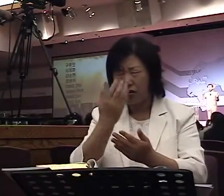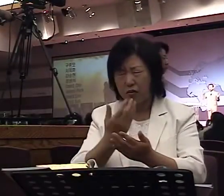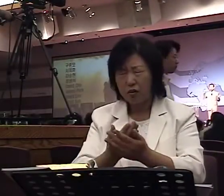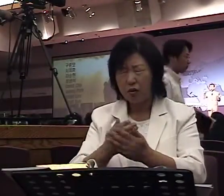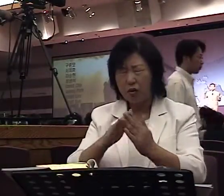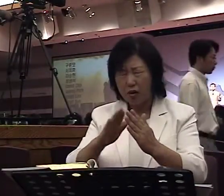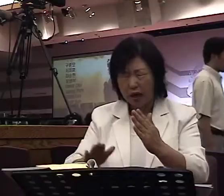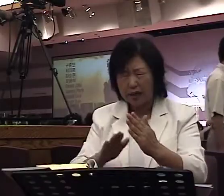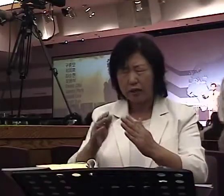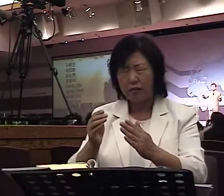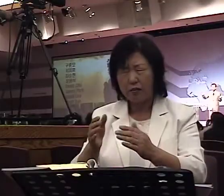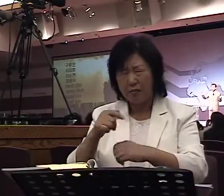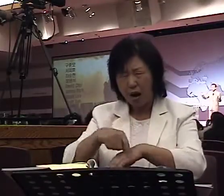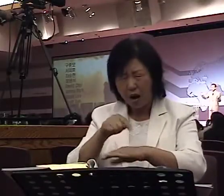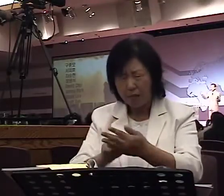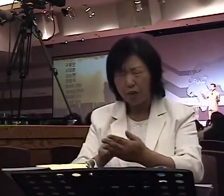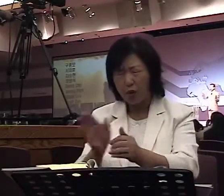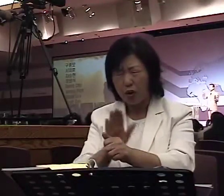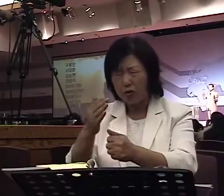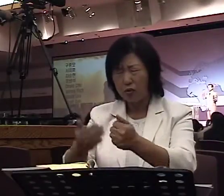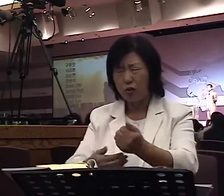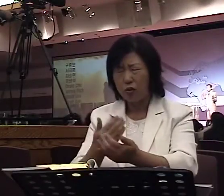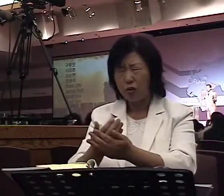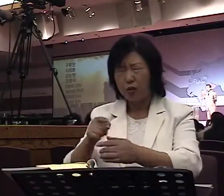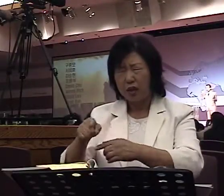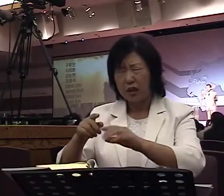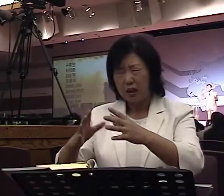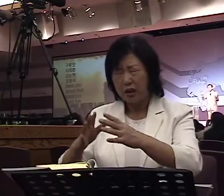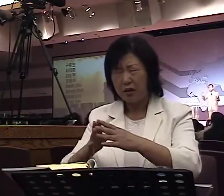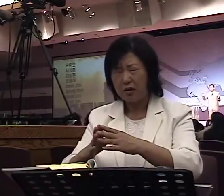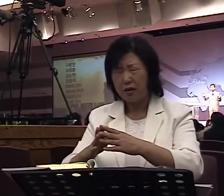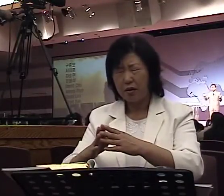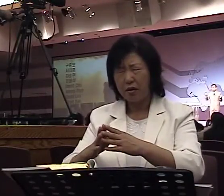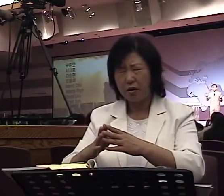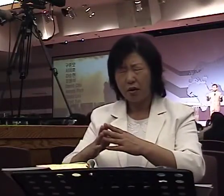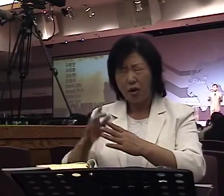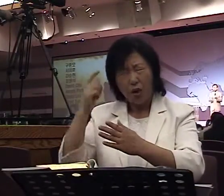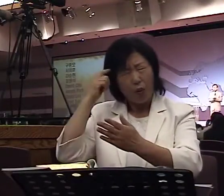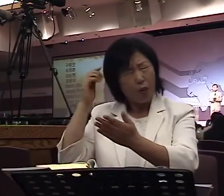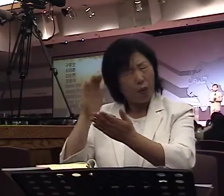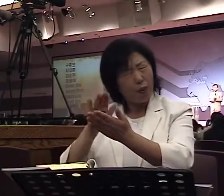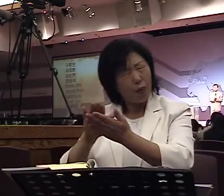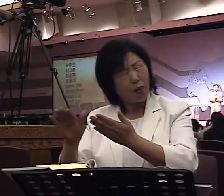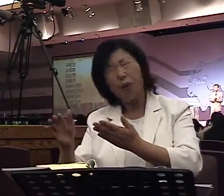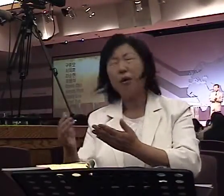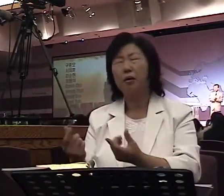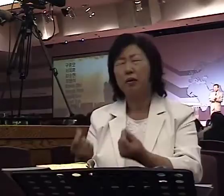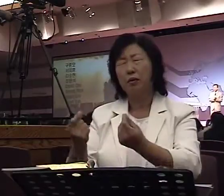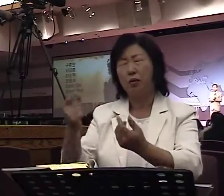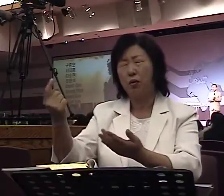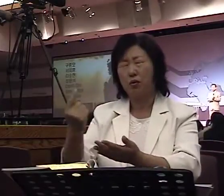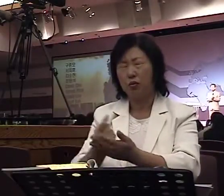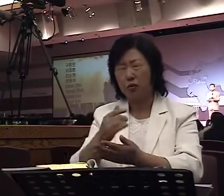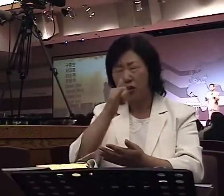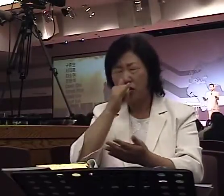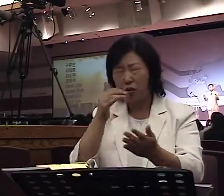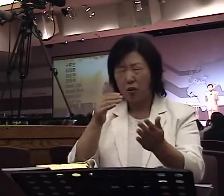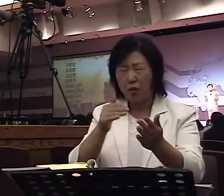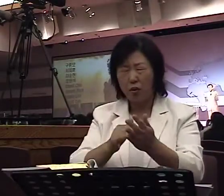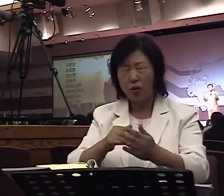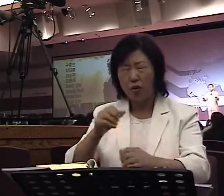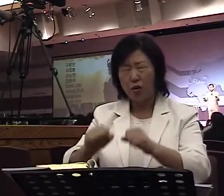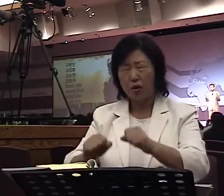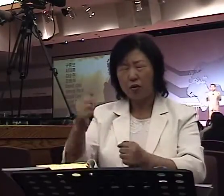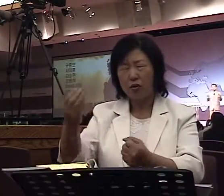가정의 마음을 위로하여 주시옵소서. 이 나라에 하루속히 평화가 임할 수 있도록 주님 인도하여 주시옵시고 아버지 하나님, bring